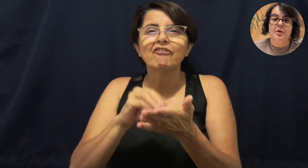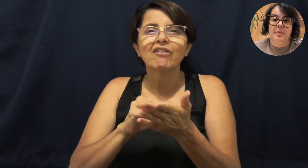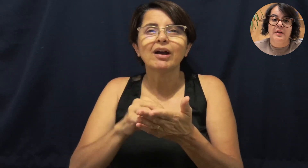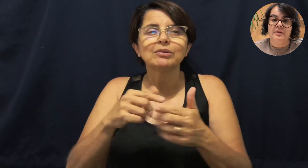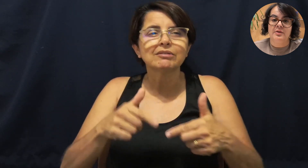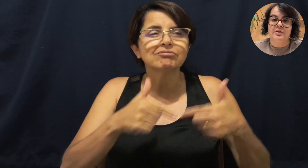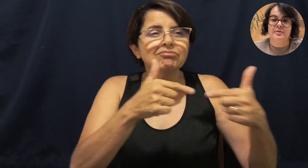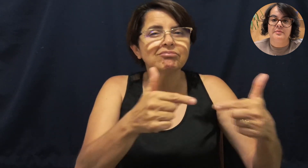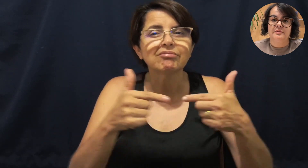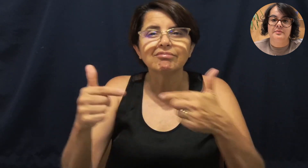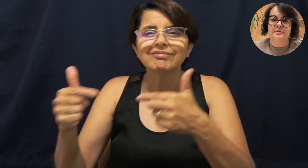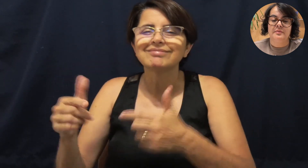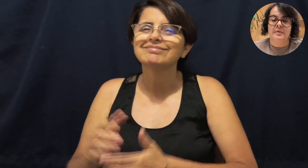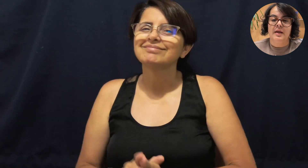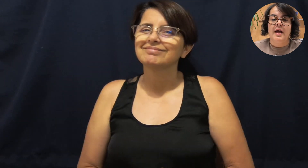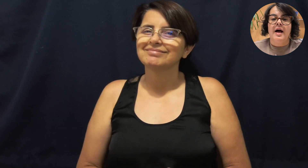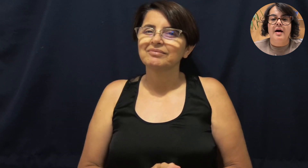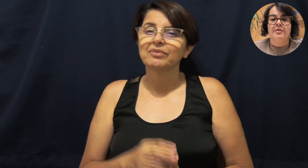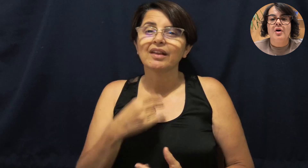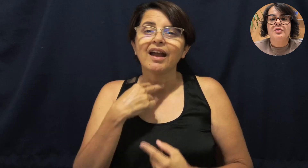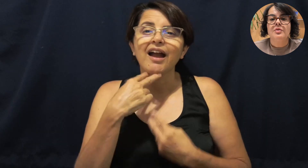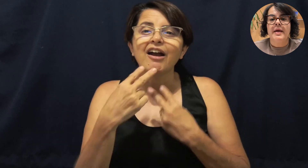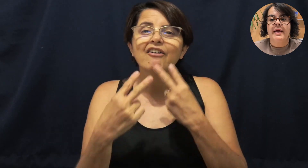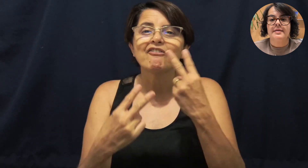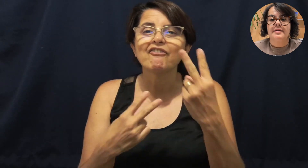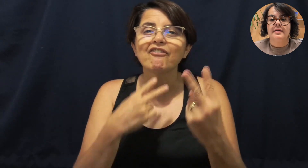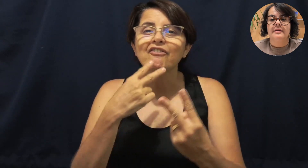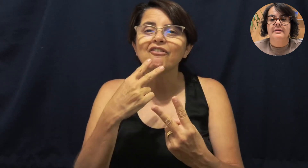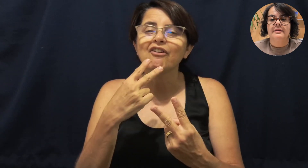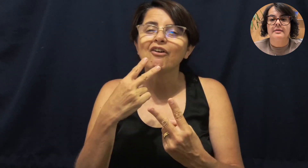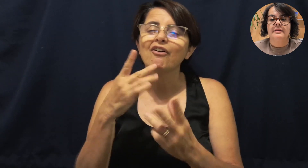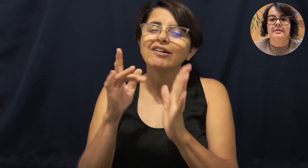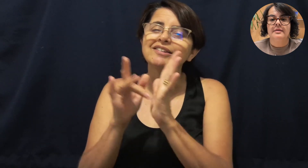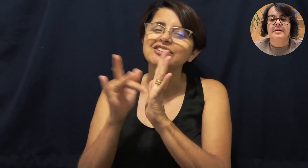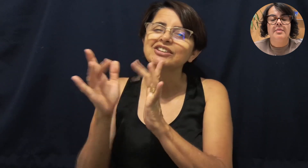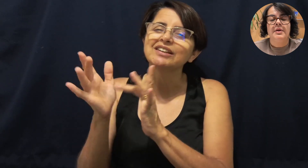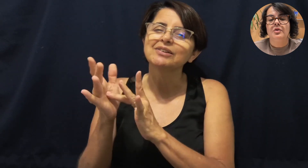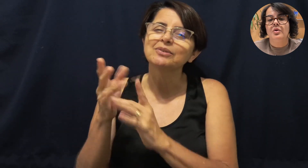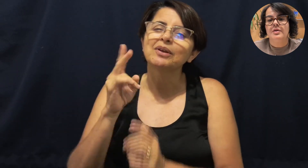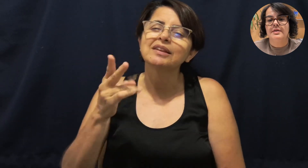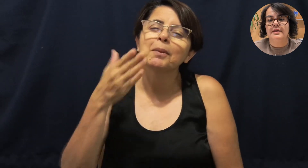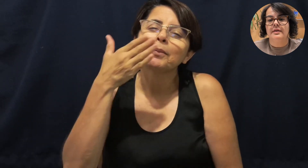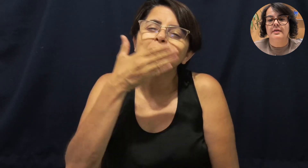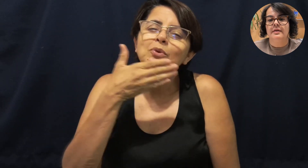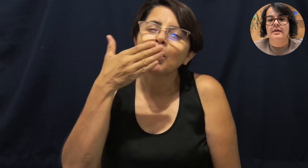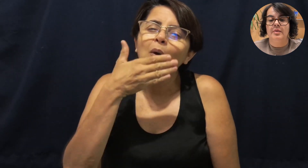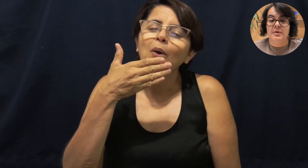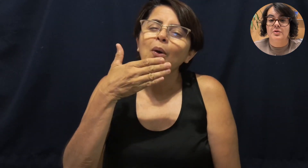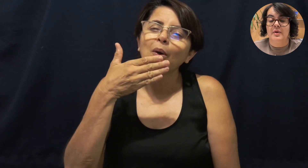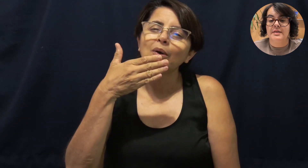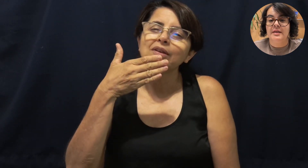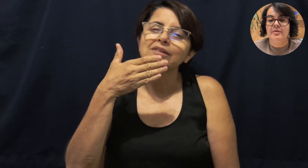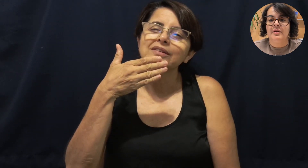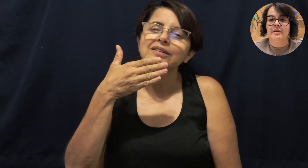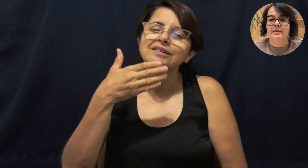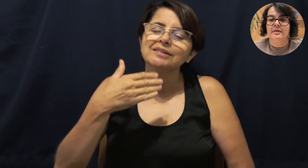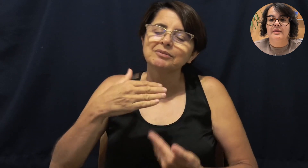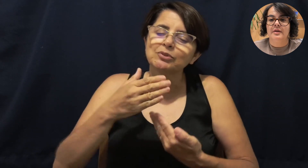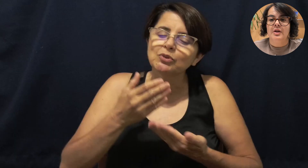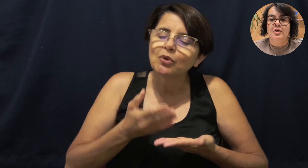fé inoperante. A voz do Mestre, sempre doce e